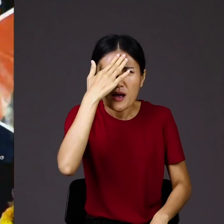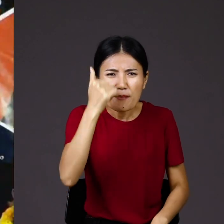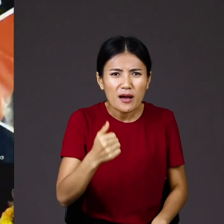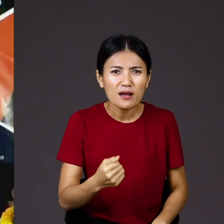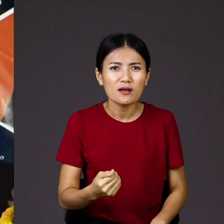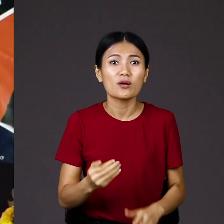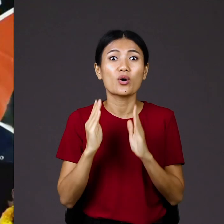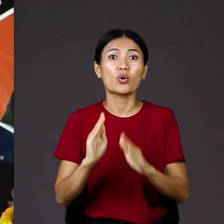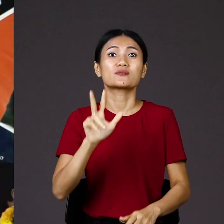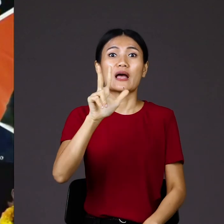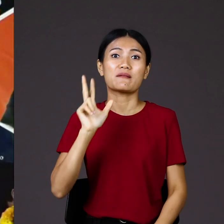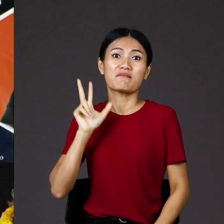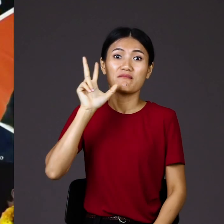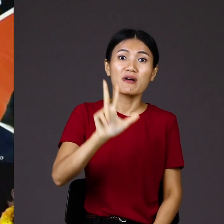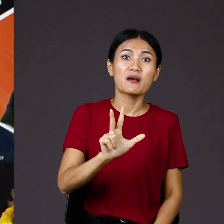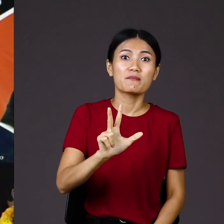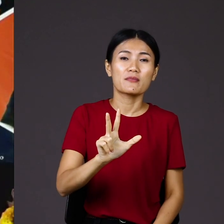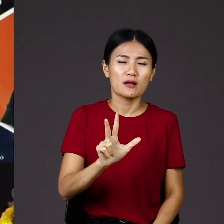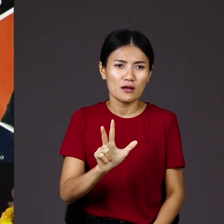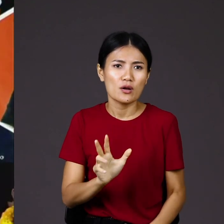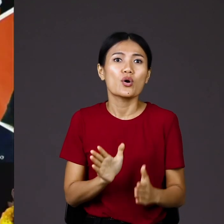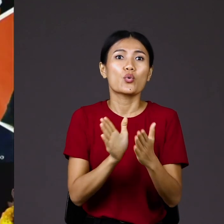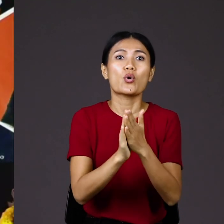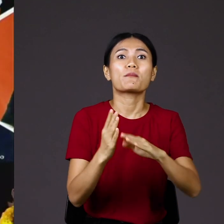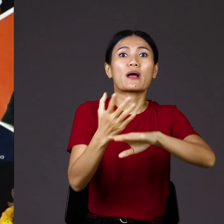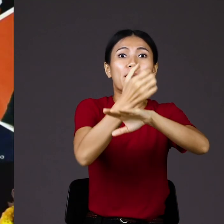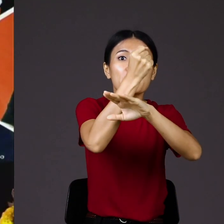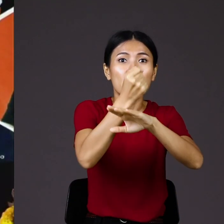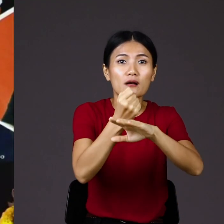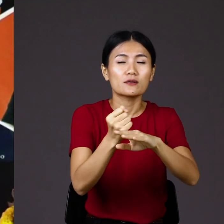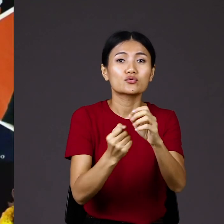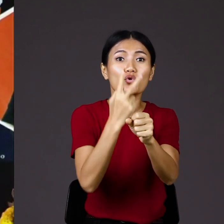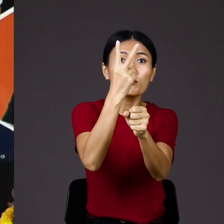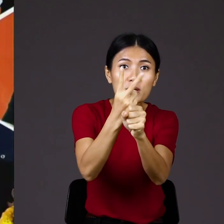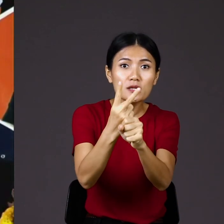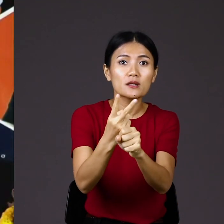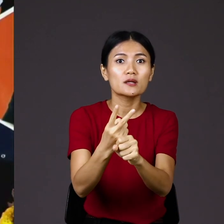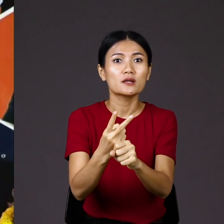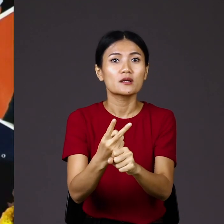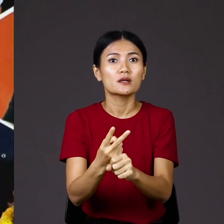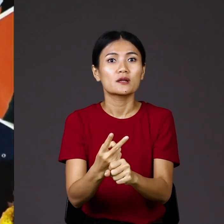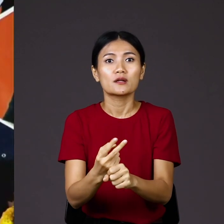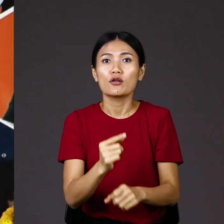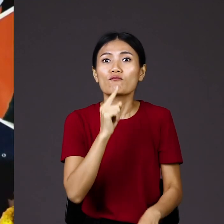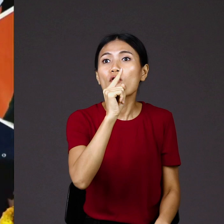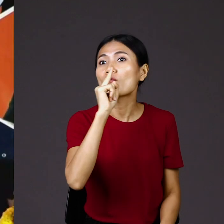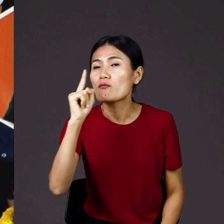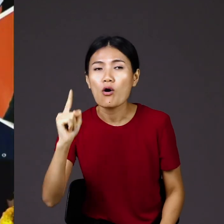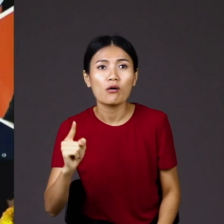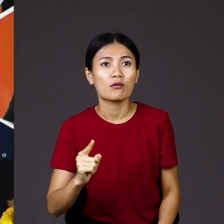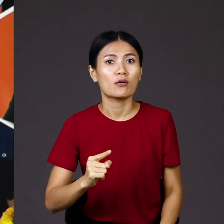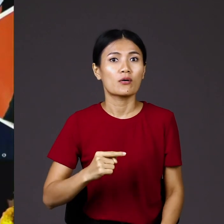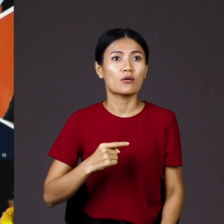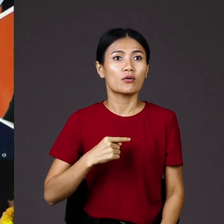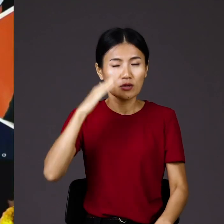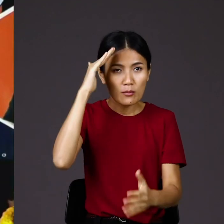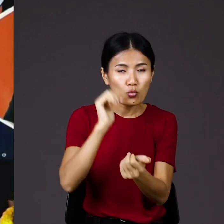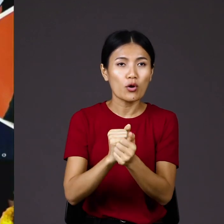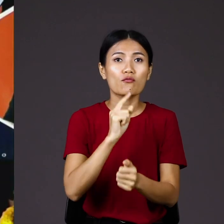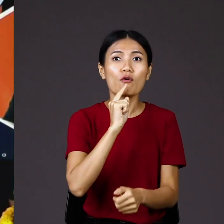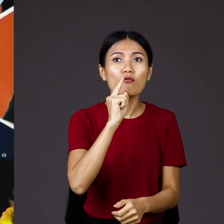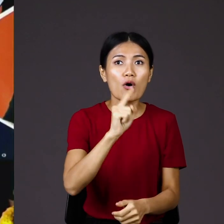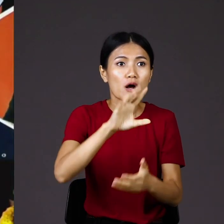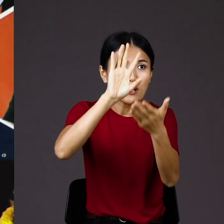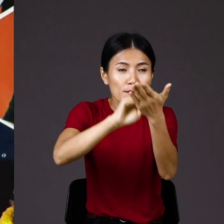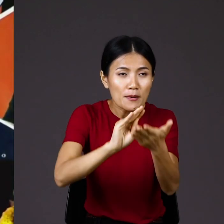ไรกันนักกันหนาเนี่ยไอ้3คนนี้เข้ามาการเมือง2ปีคดีเต็มตัวเลยมันเป็นผู้ร้ายมันเป็นขโมยขโ